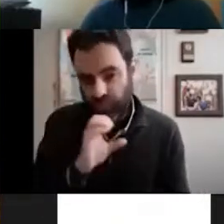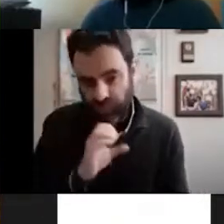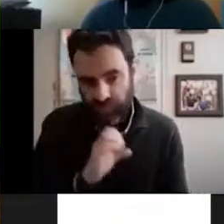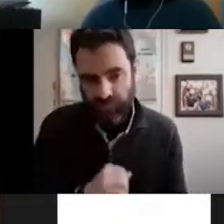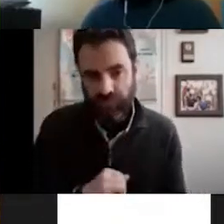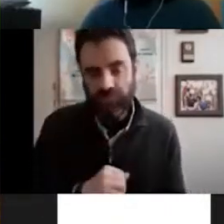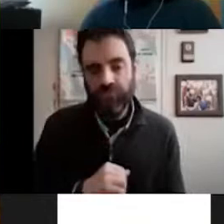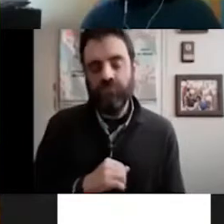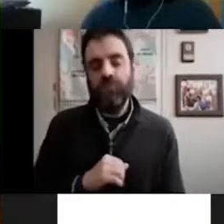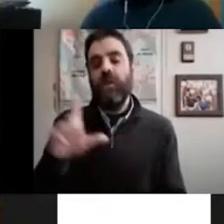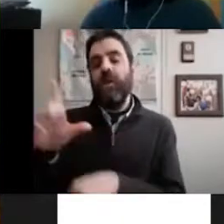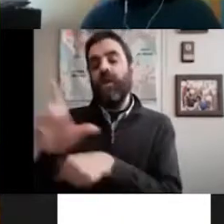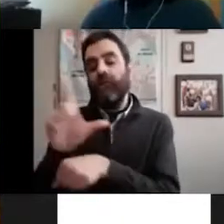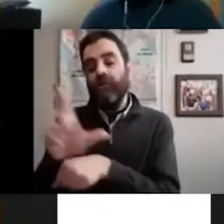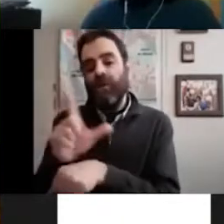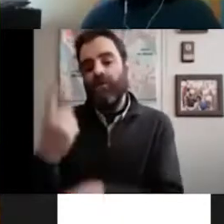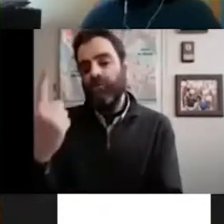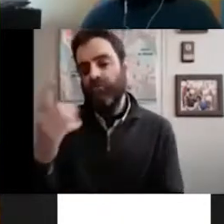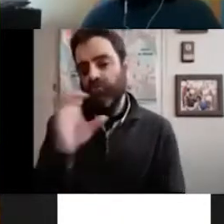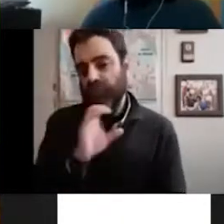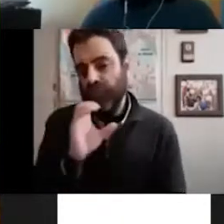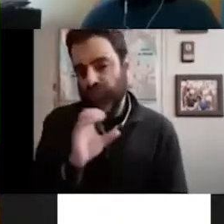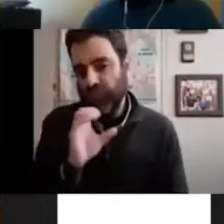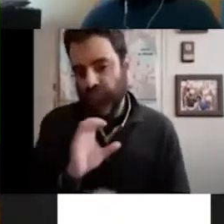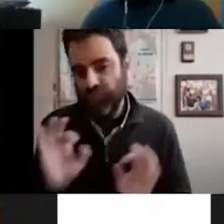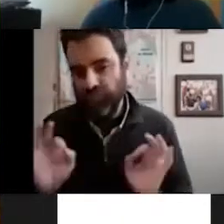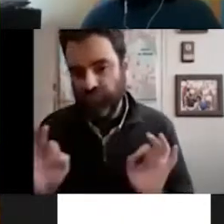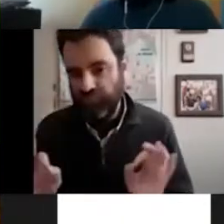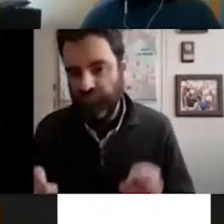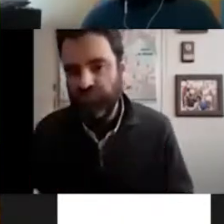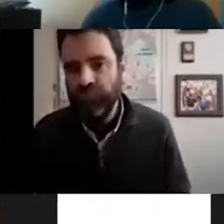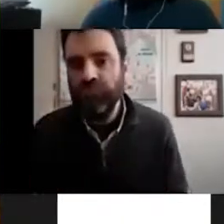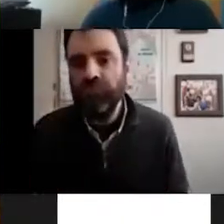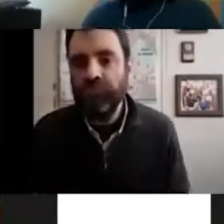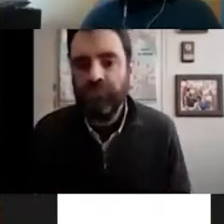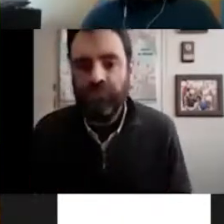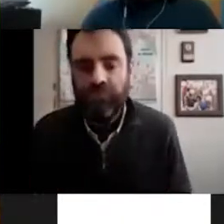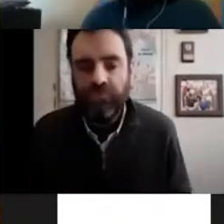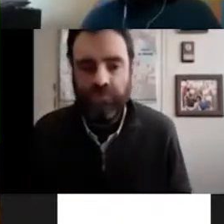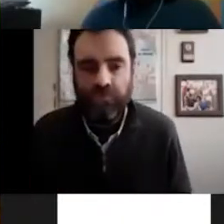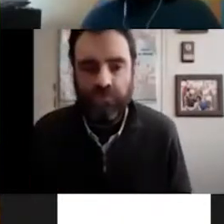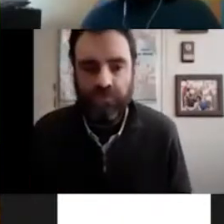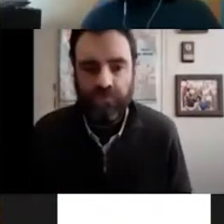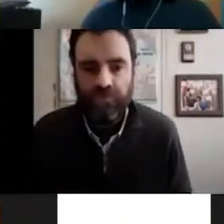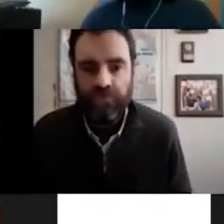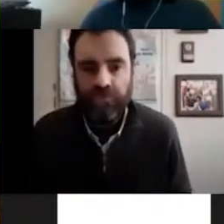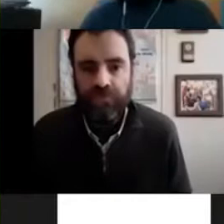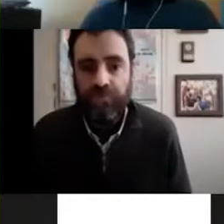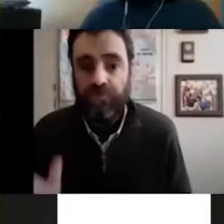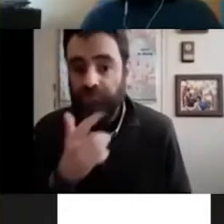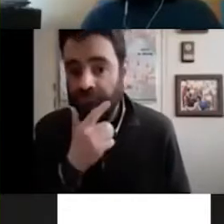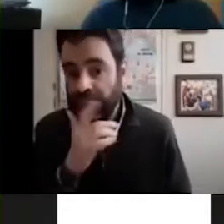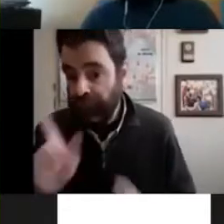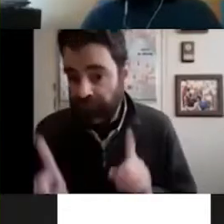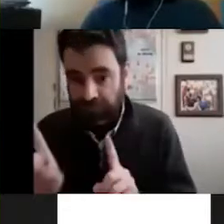Y en la enseñanza media hay 4 cursos. En el taller laboral hay 1 curso.